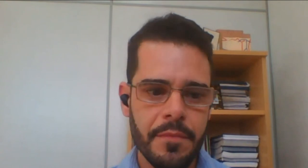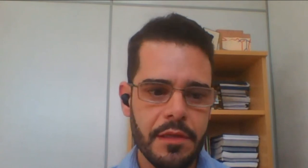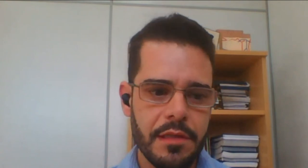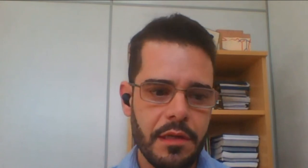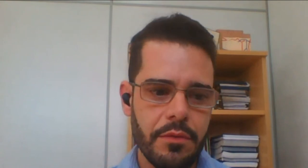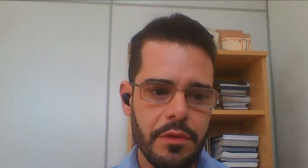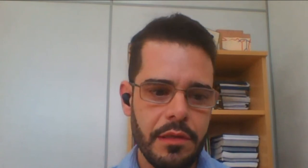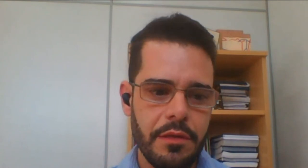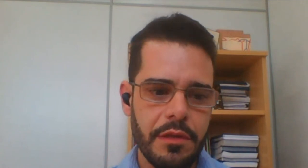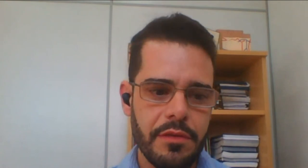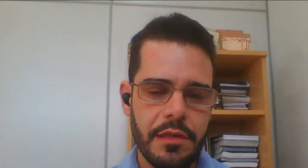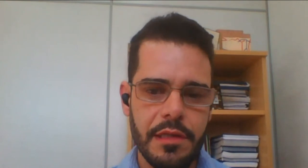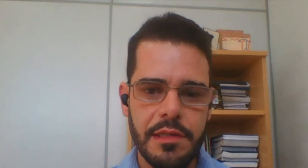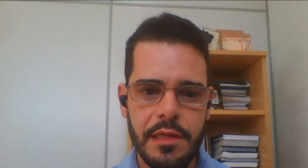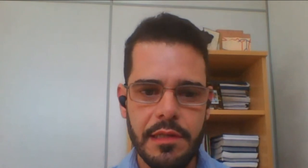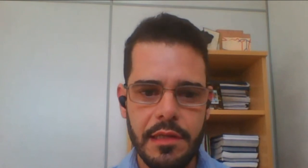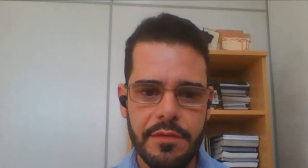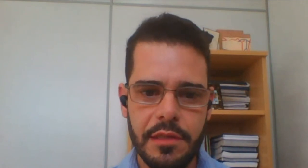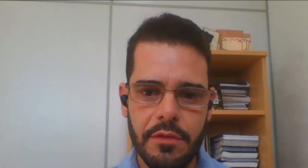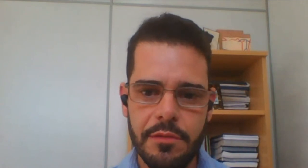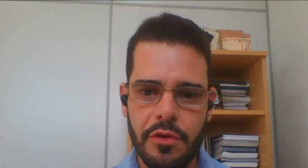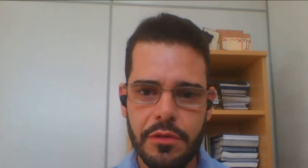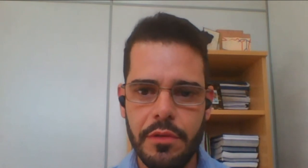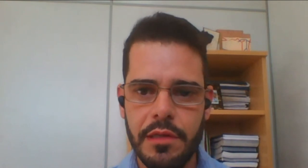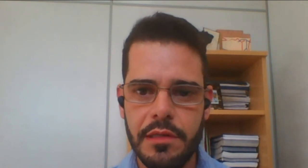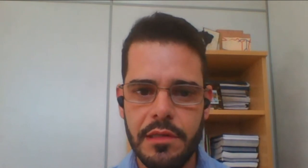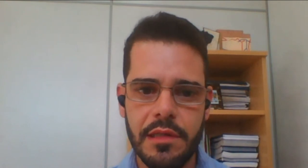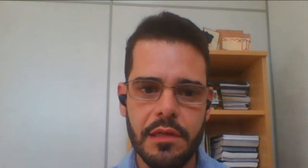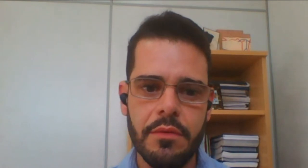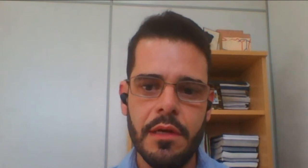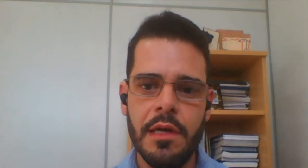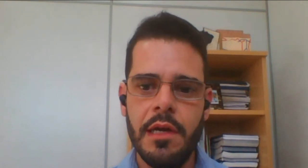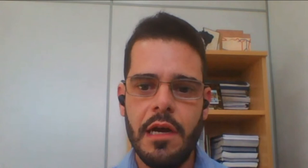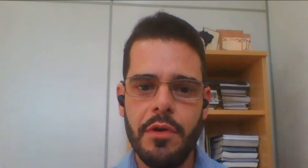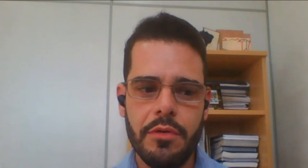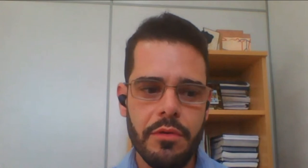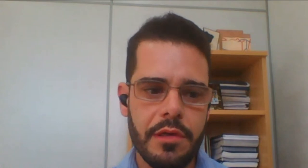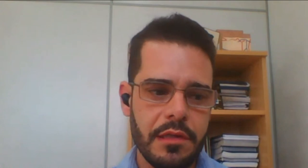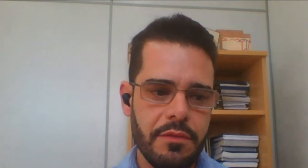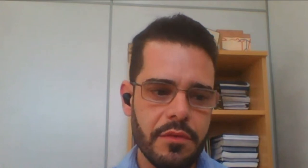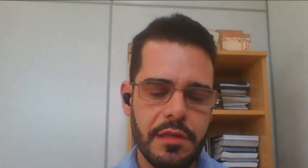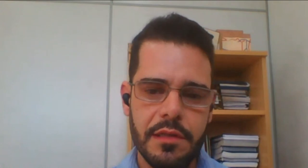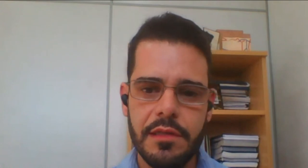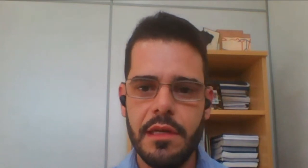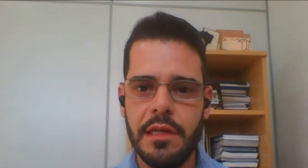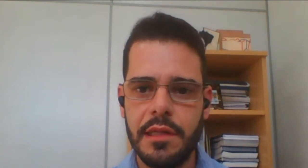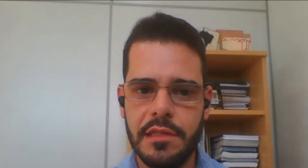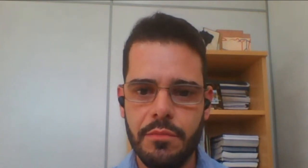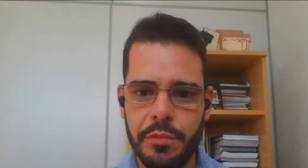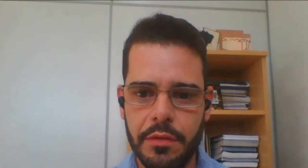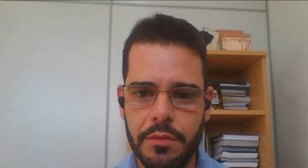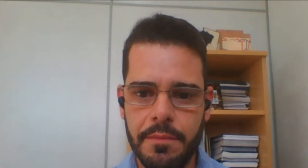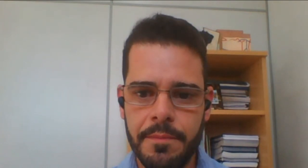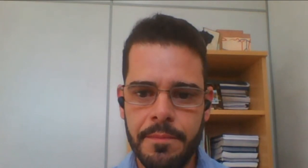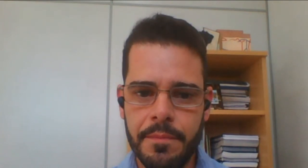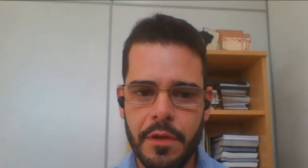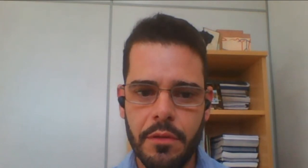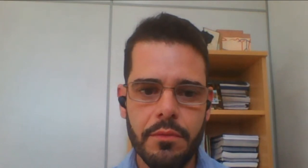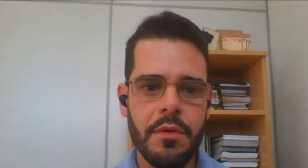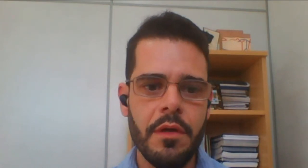formações, tá certo? E eu tenho certeza que essa deve ser uma das maiores conquistas, se não a maior conquista de vocês até esse